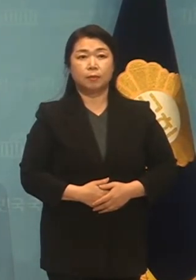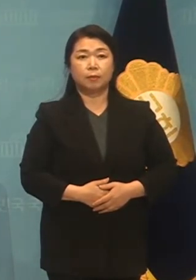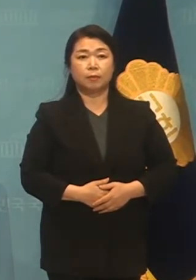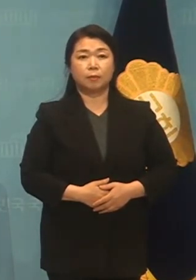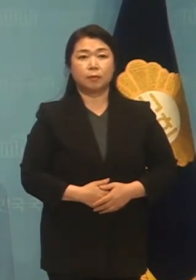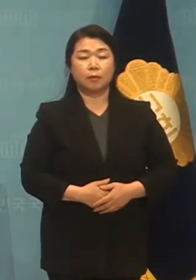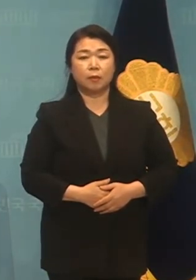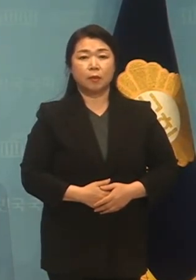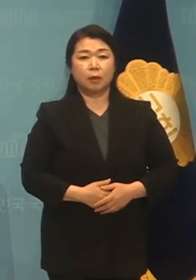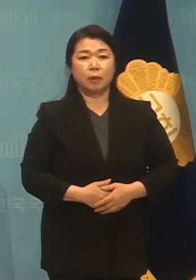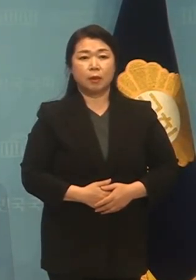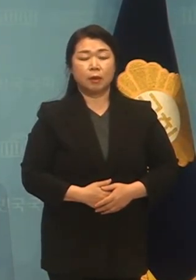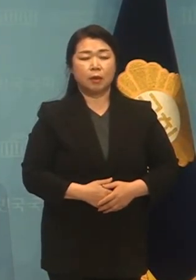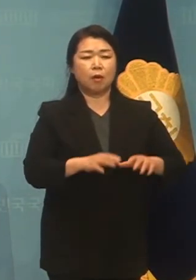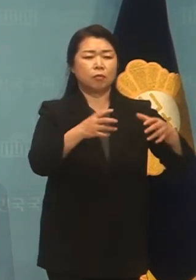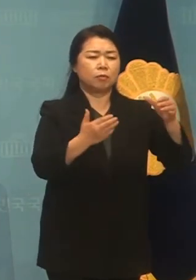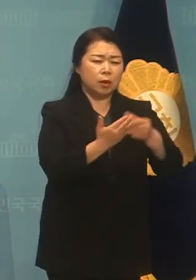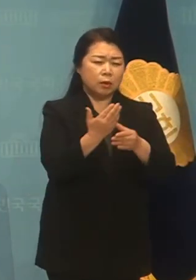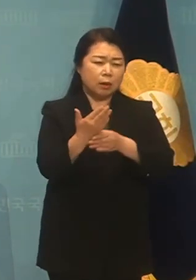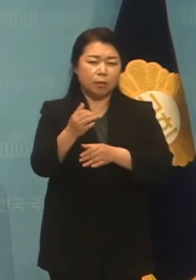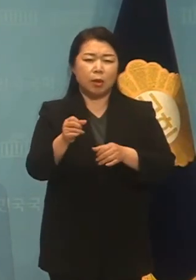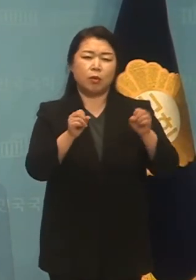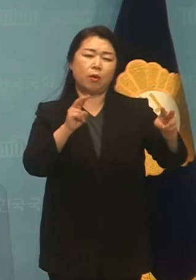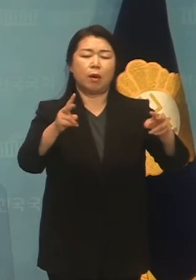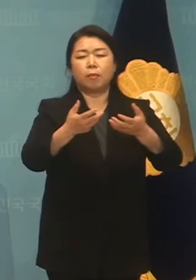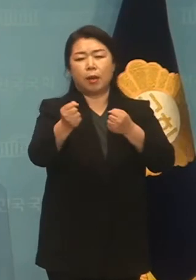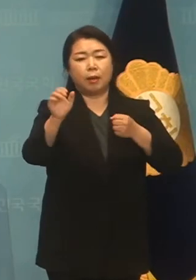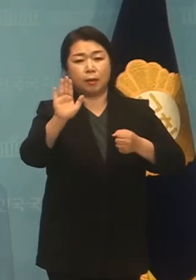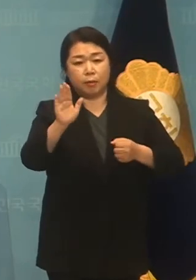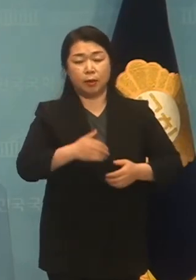예, 국난 앞에서 재난 앞에서 여야가 까부있을 수